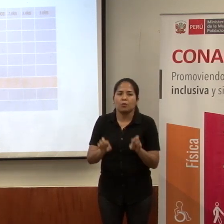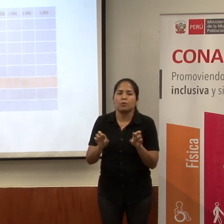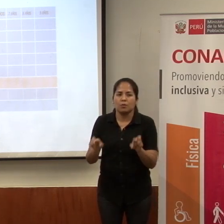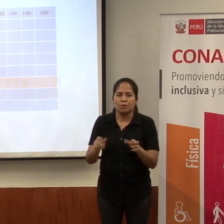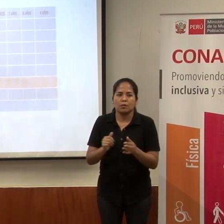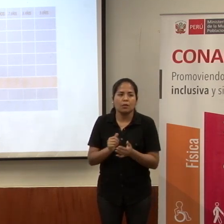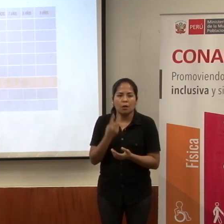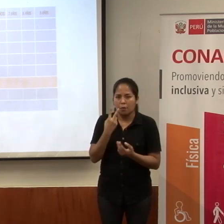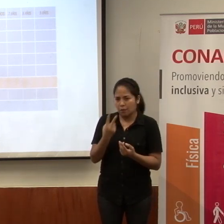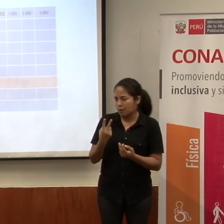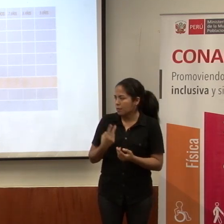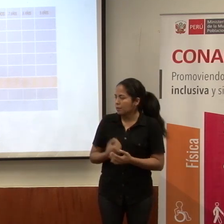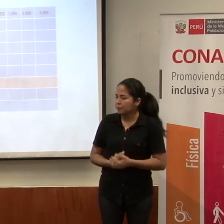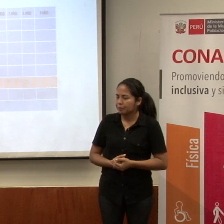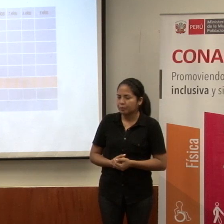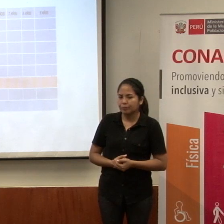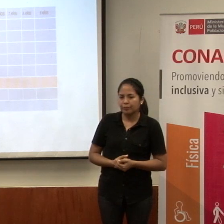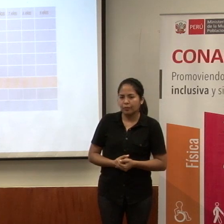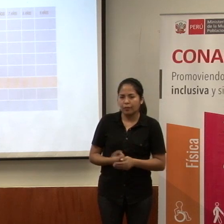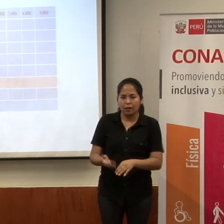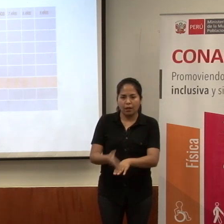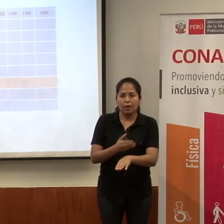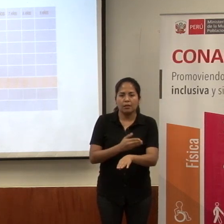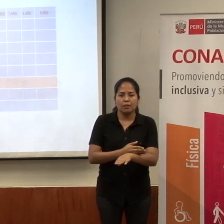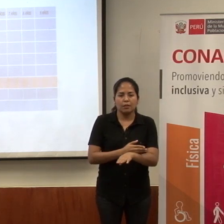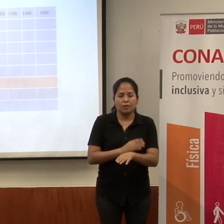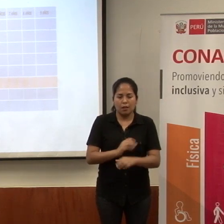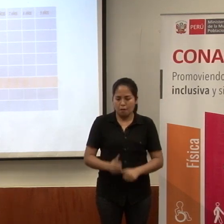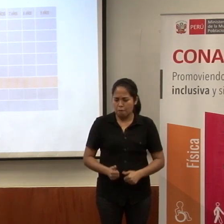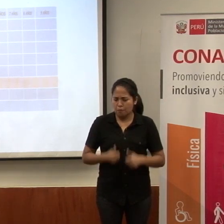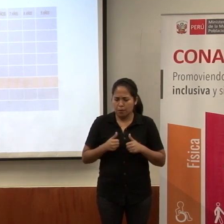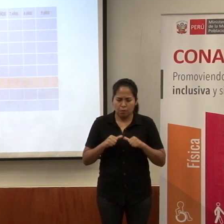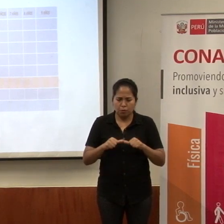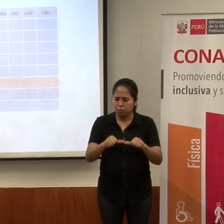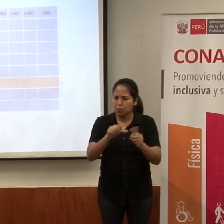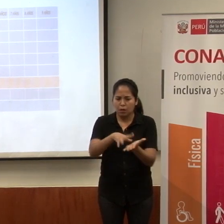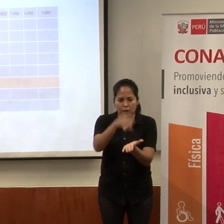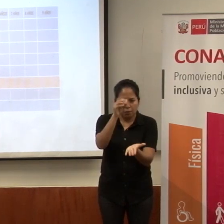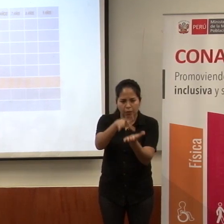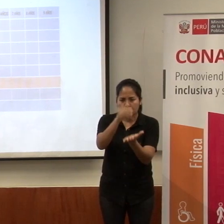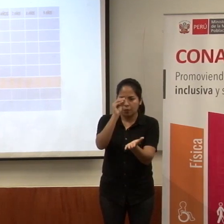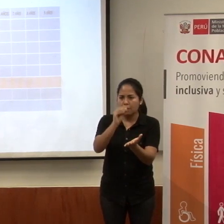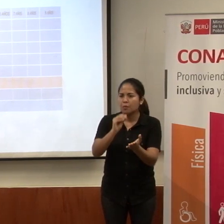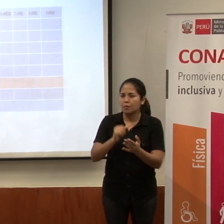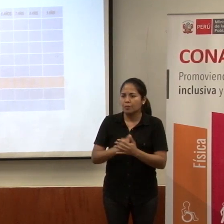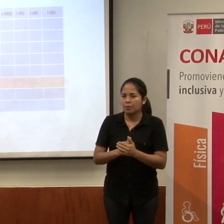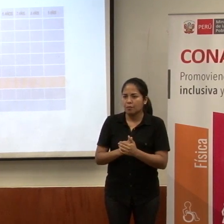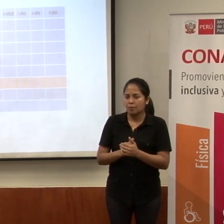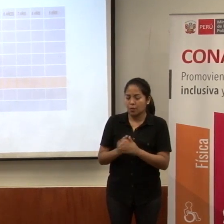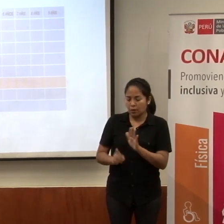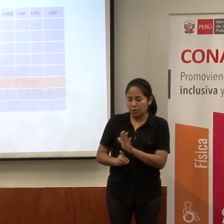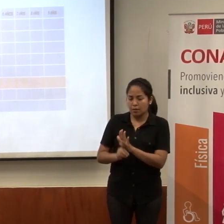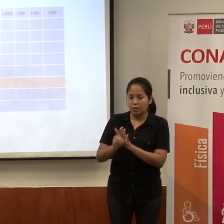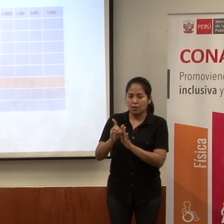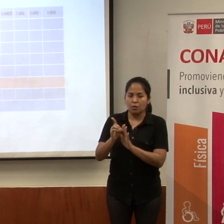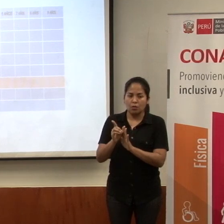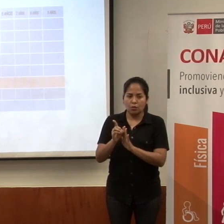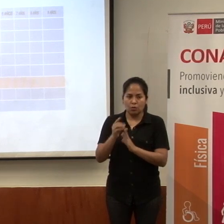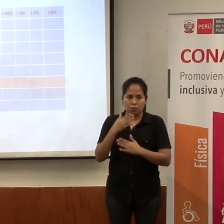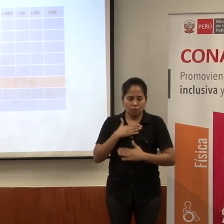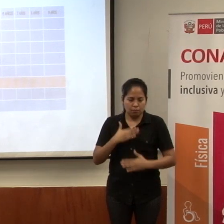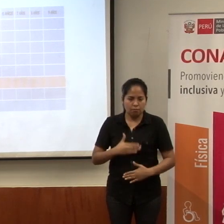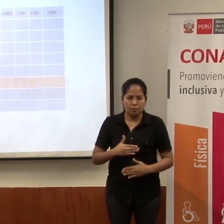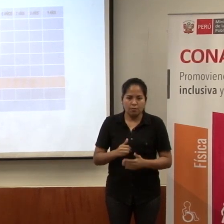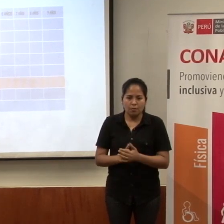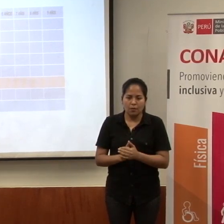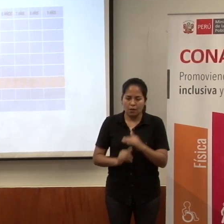cierto? Las ventanas de oportunidades hemos dicho que toda la vida se aprende, pero por ejemplo, el desarrollo motriz tiene una ventana de